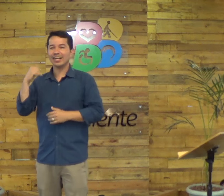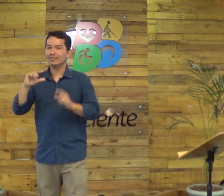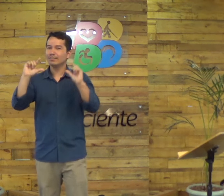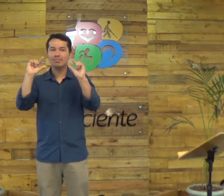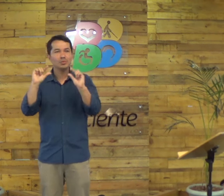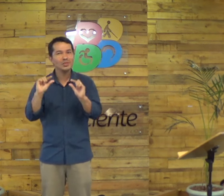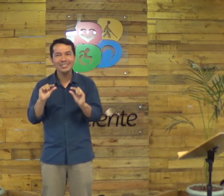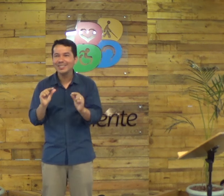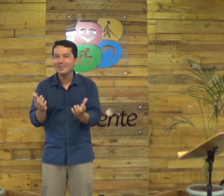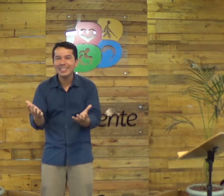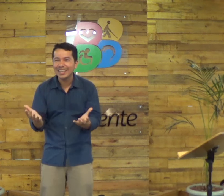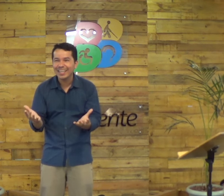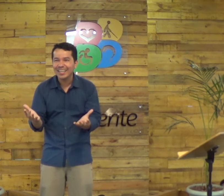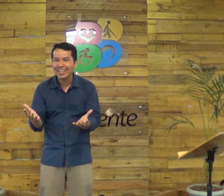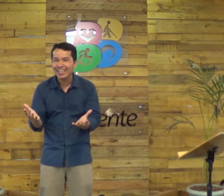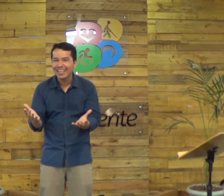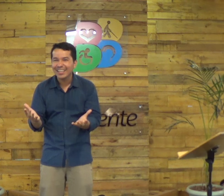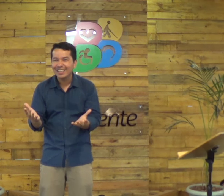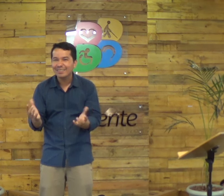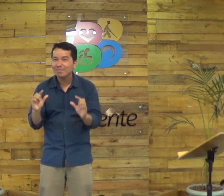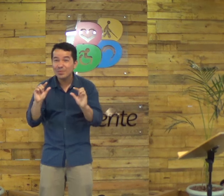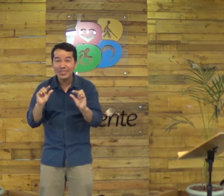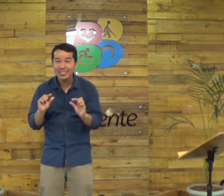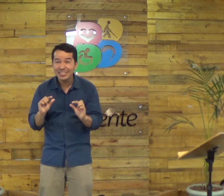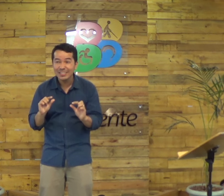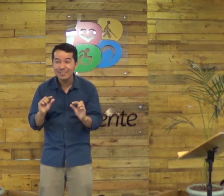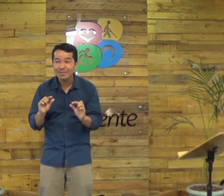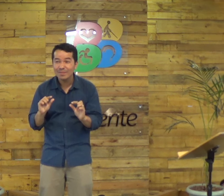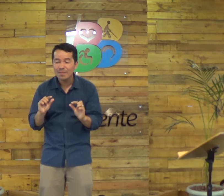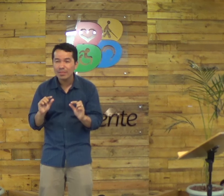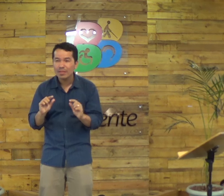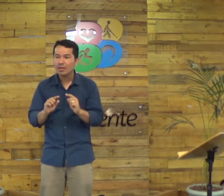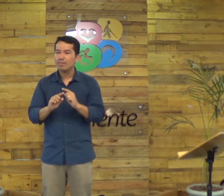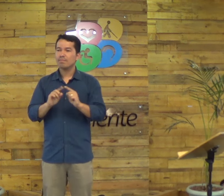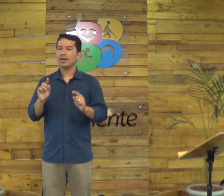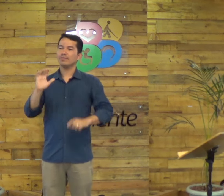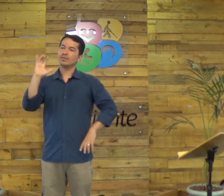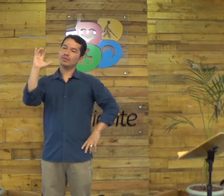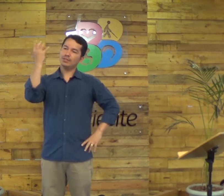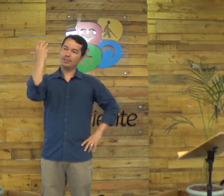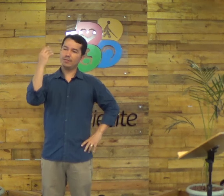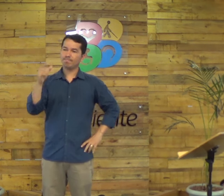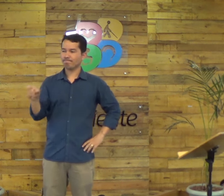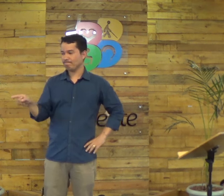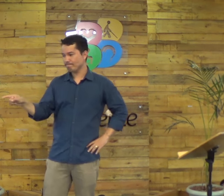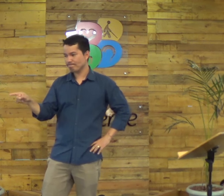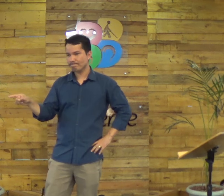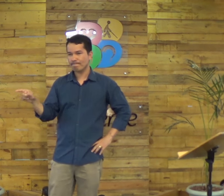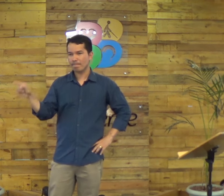mas, eu me amava muito pouco, muito pouco mesmo, o que aconteceu?